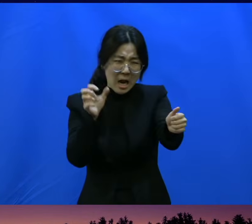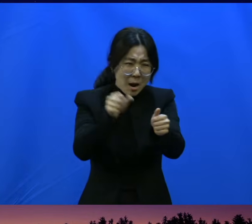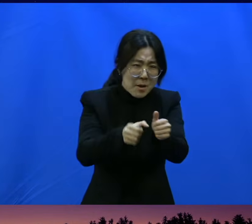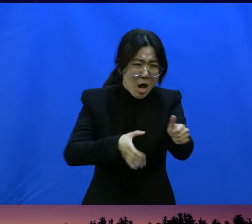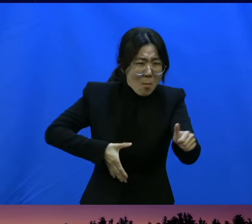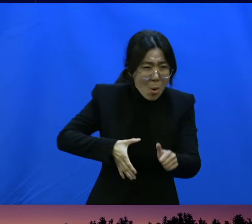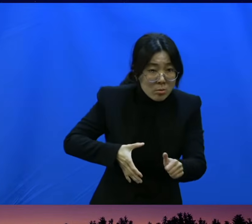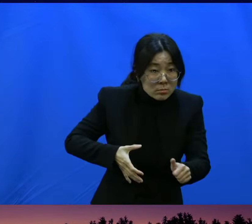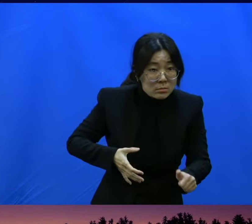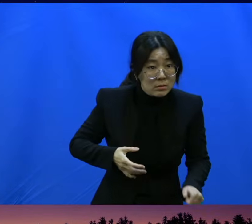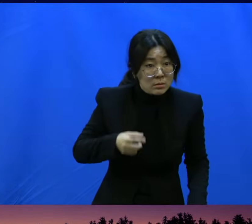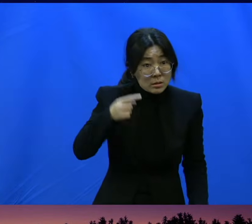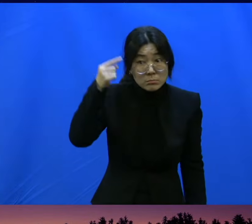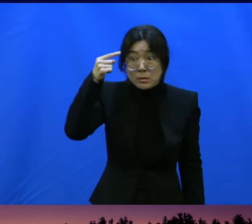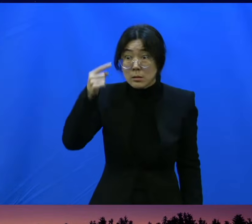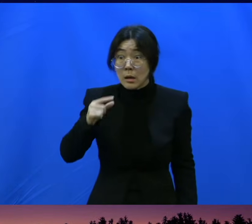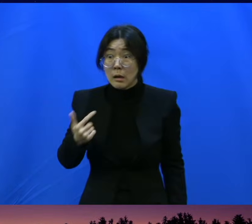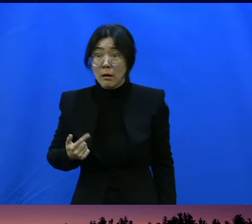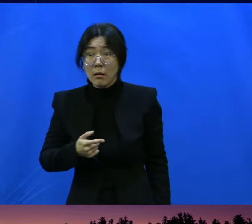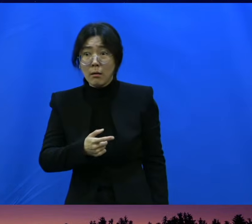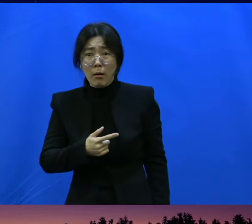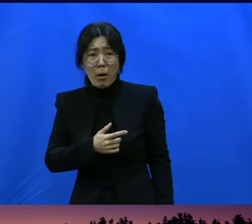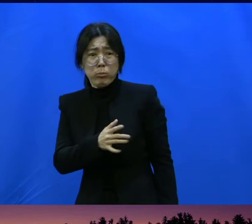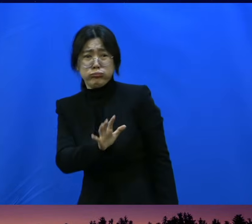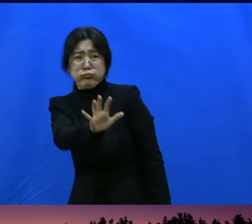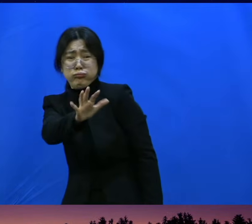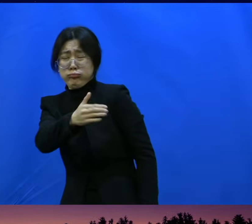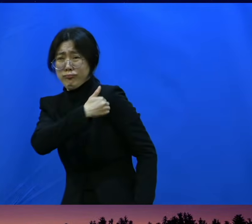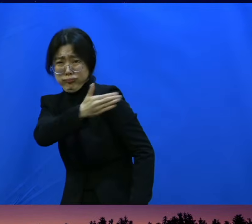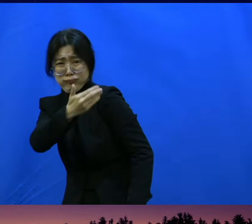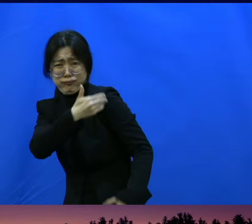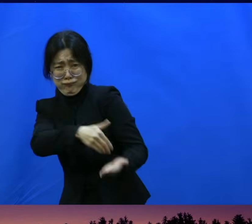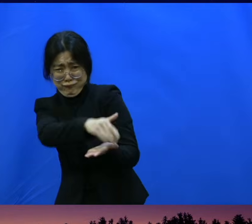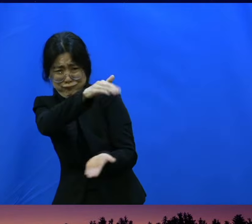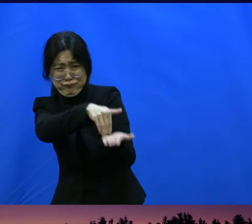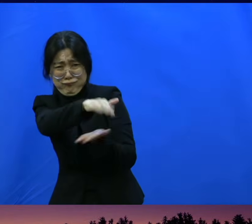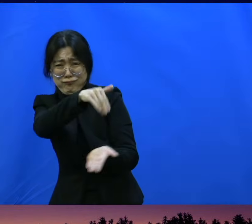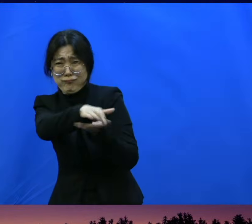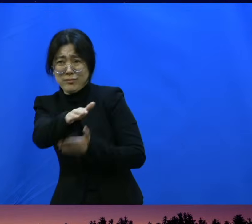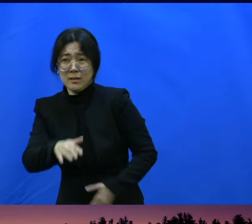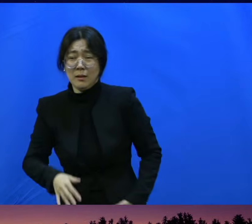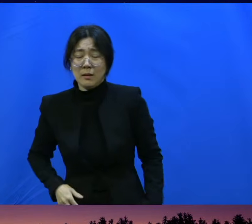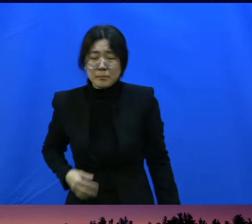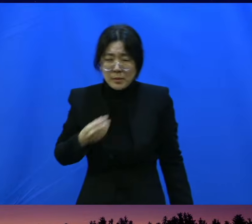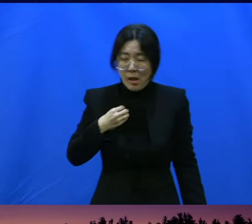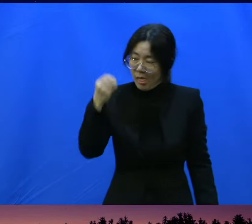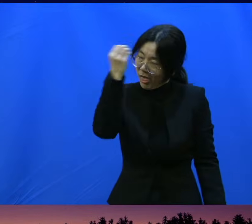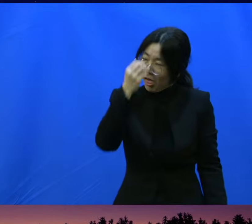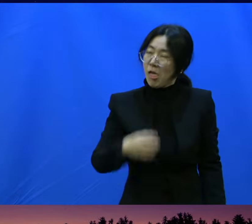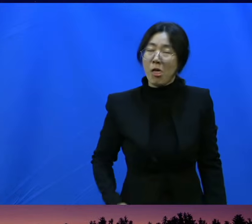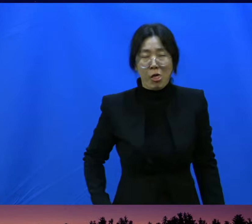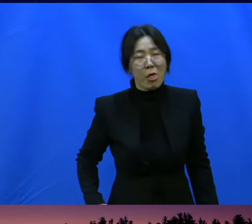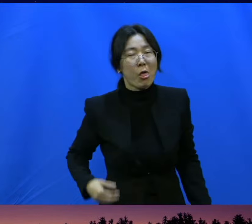미친놈이구나. 보내라. 이 슬픈 스토리죠, 사실은.